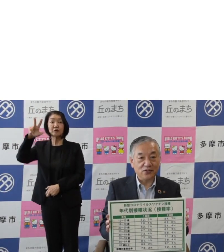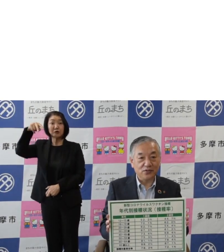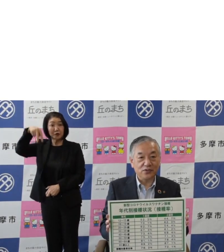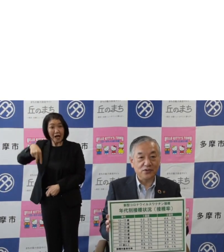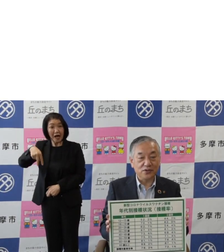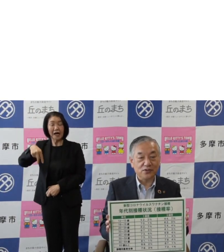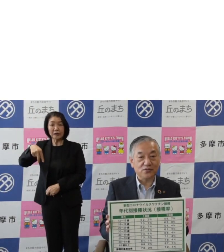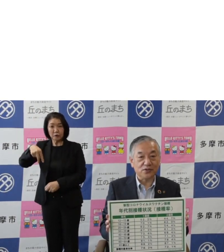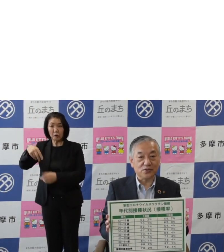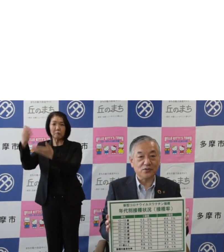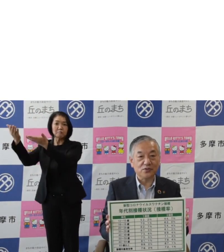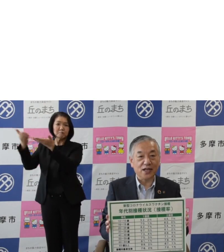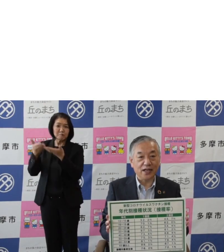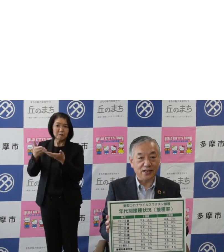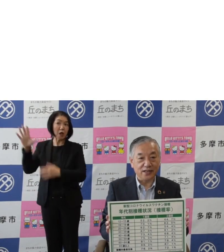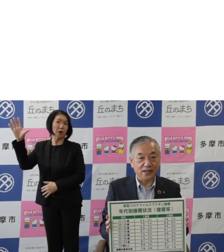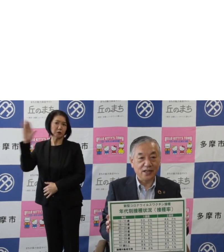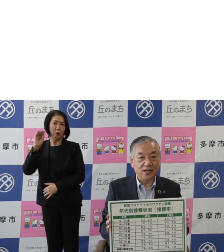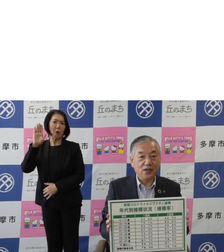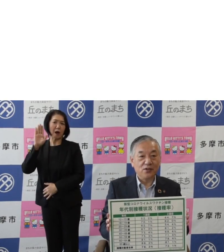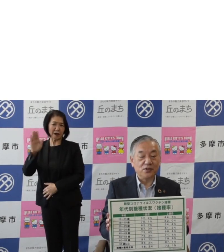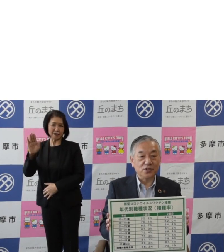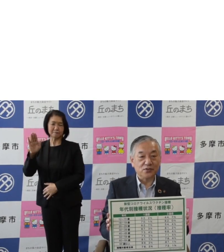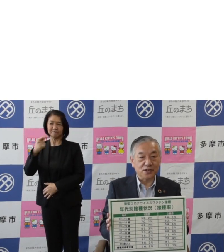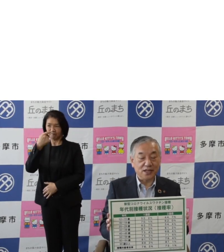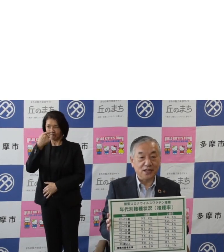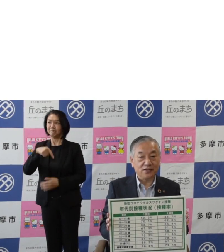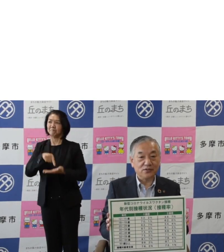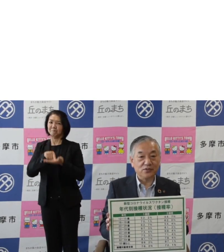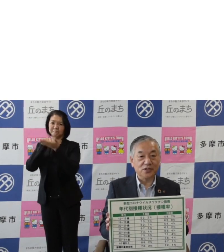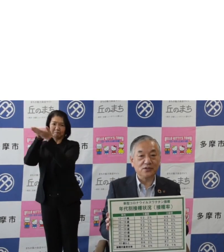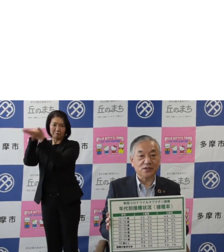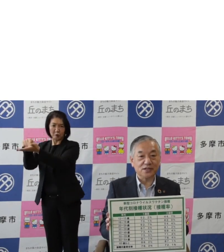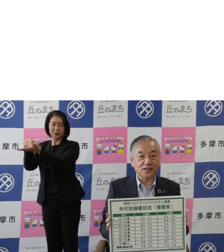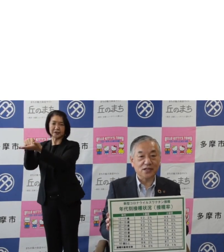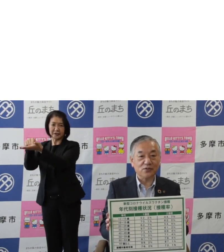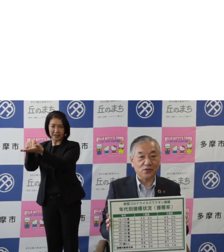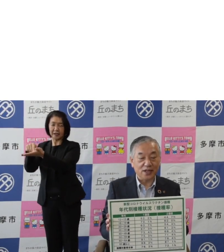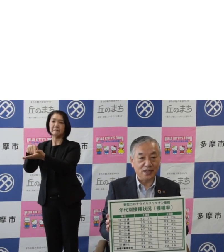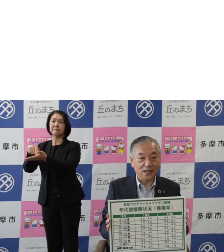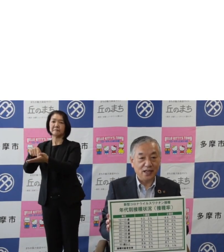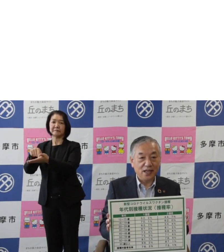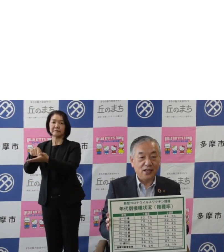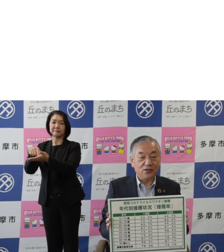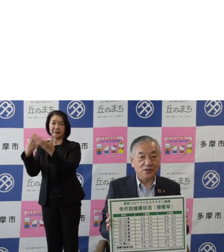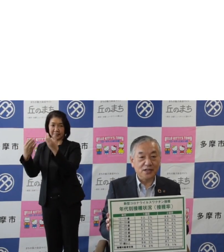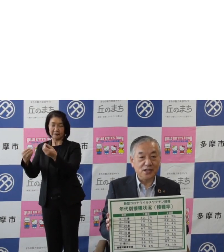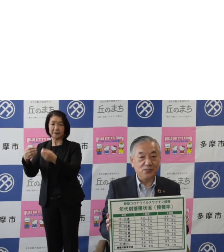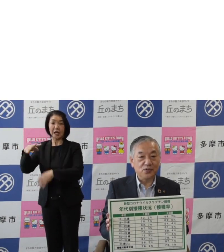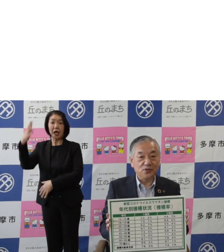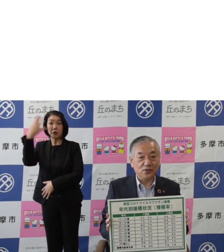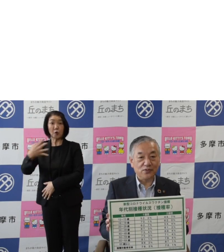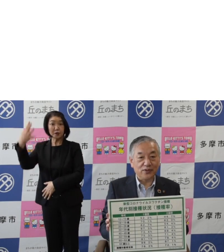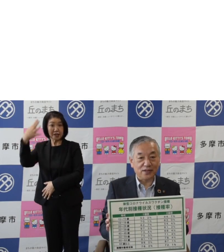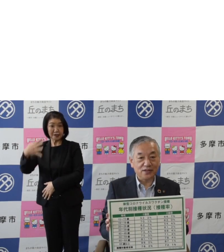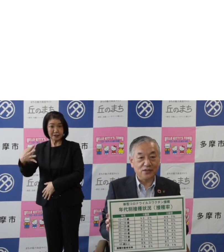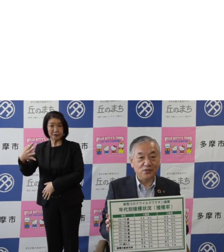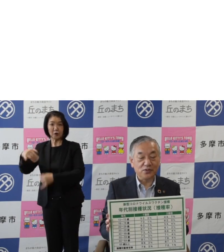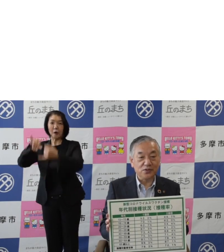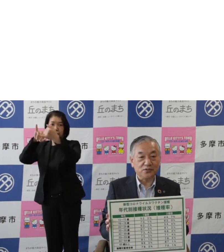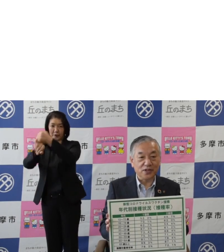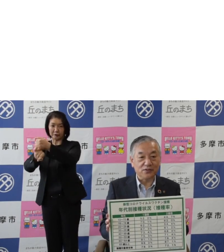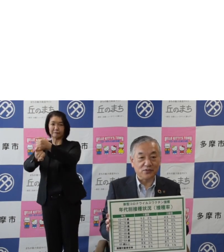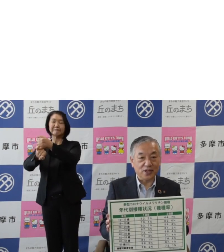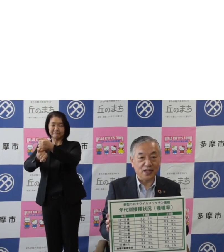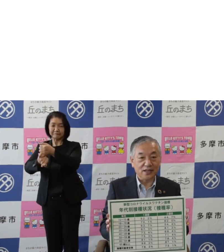けに供給するとの情報が入り、本市として独自の申請を行い、4000人分のワクチン